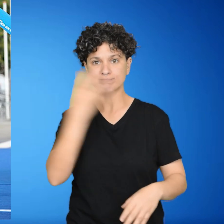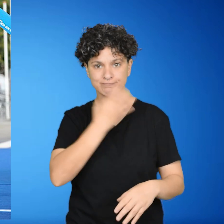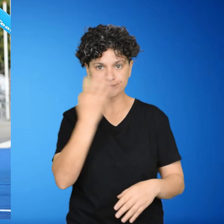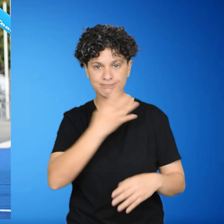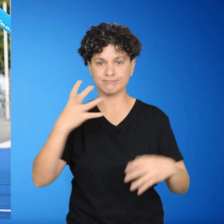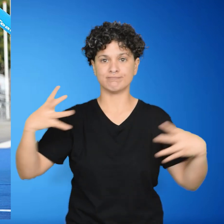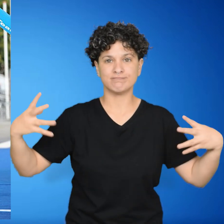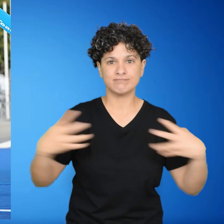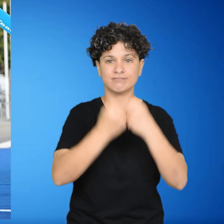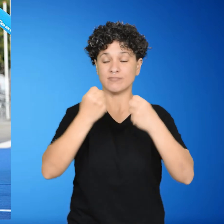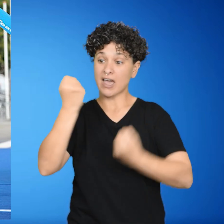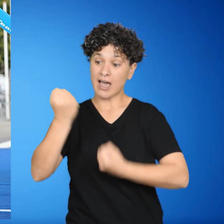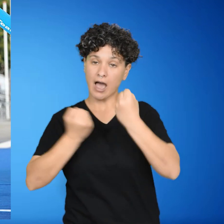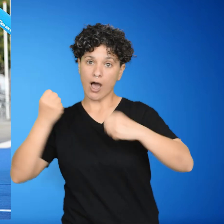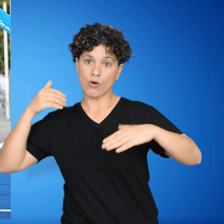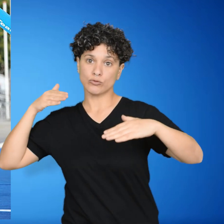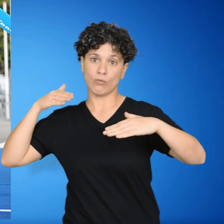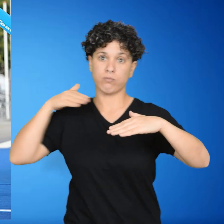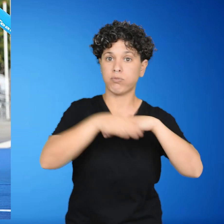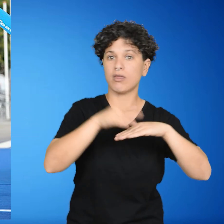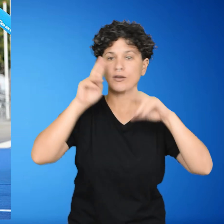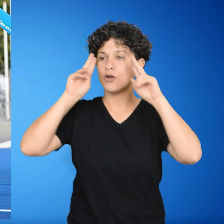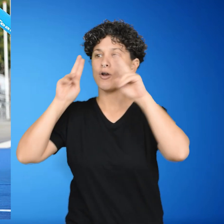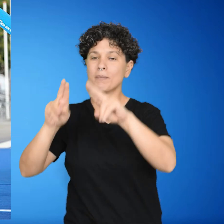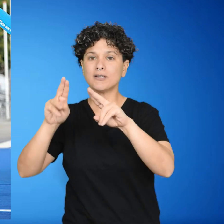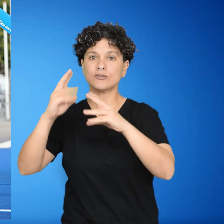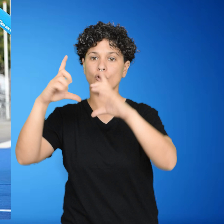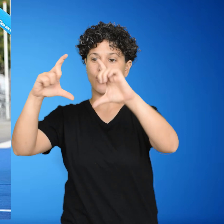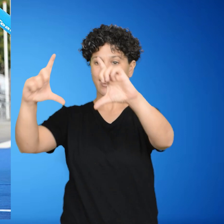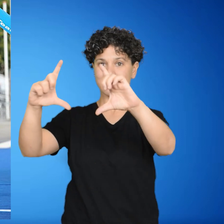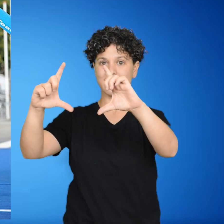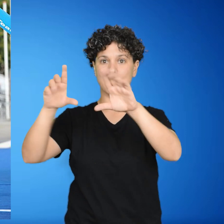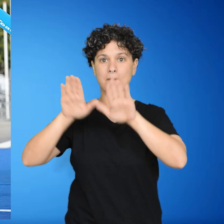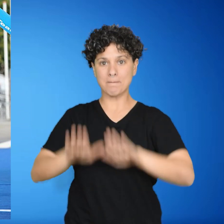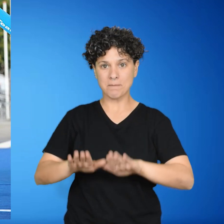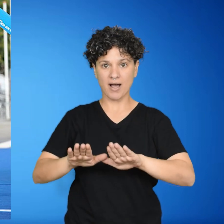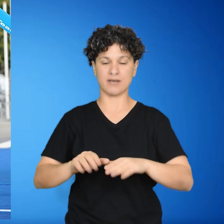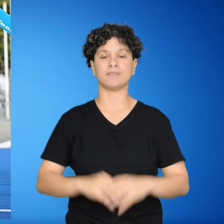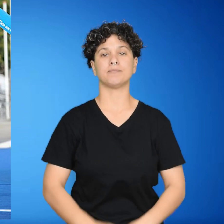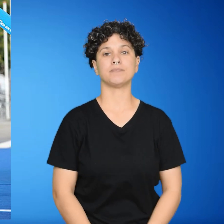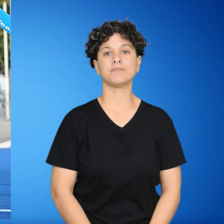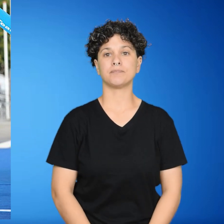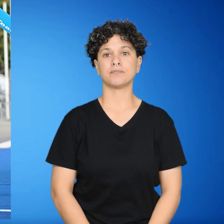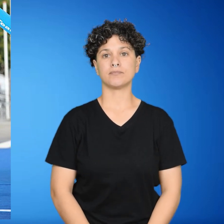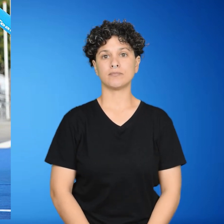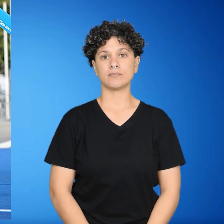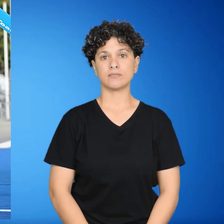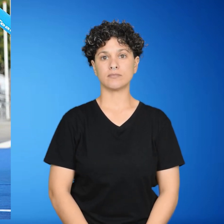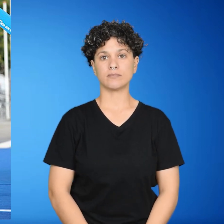terrible un vehículo se salta el cartel de se da el paso y lo arrolla